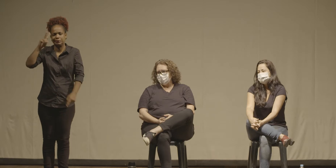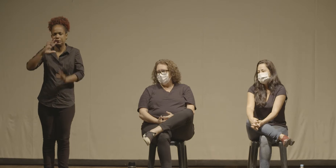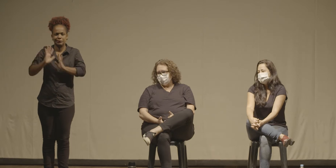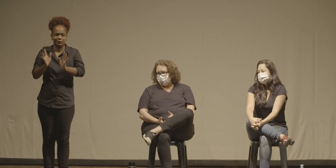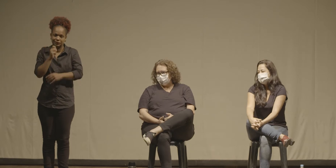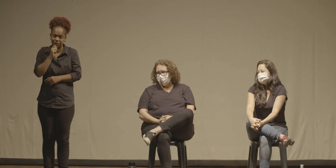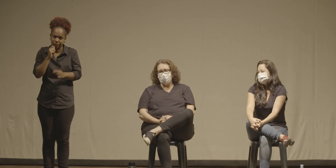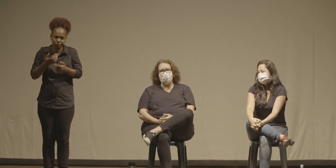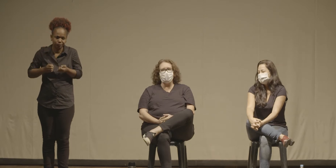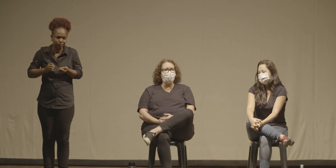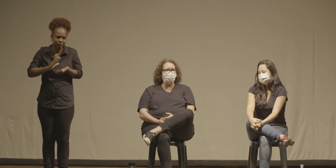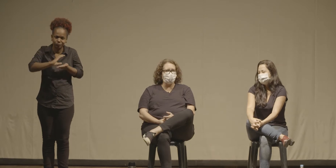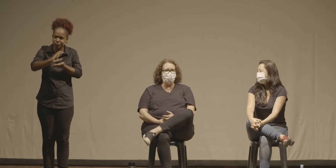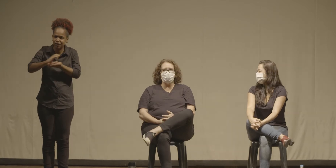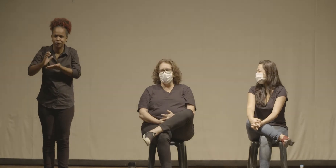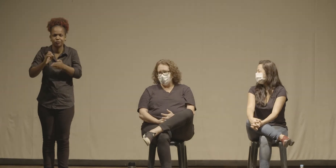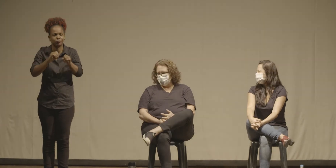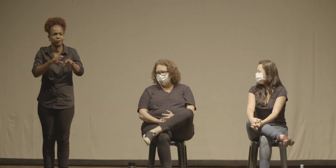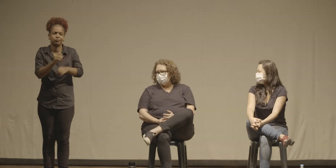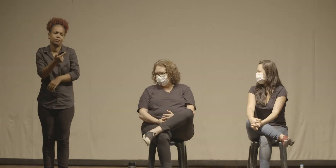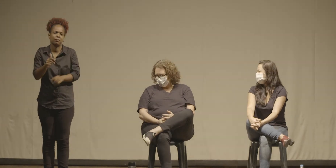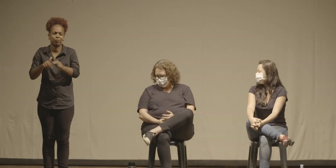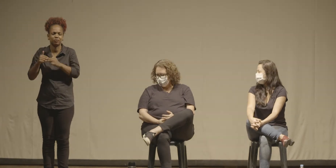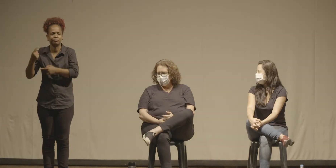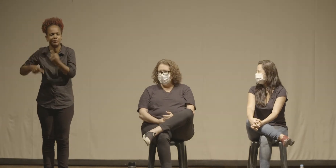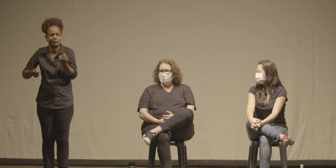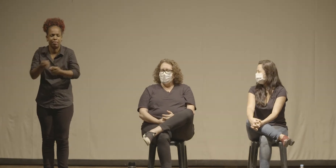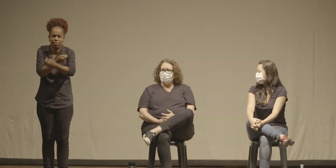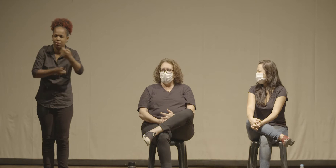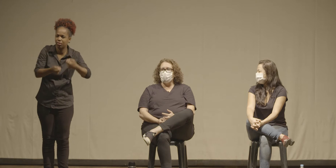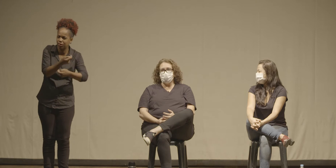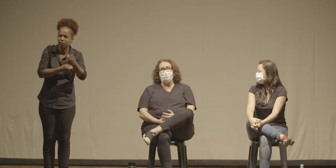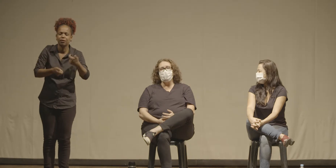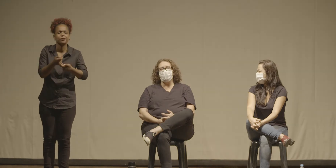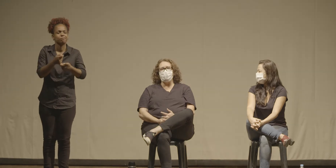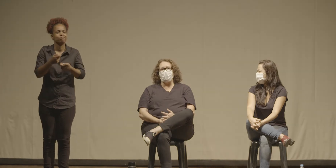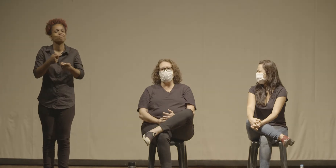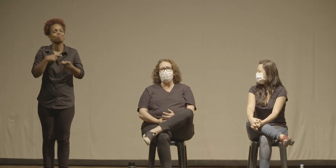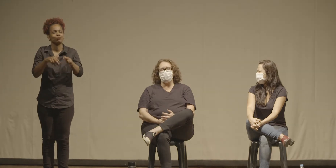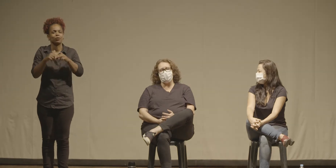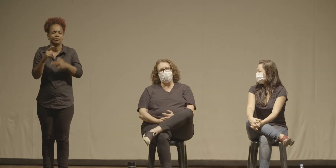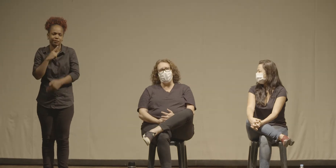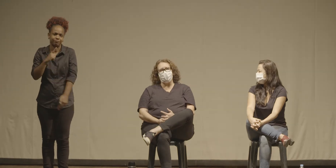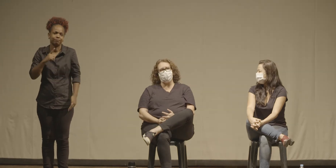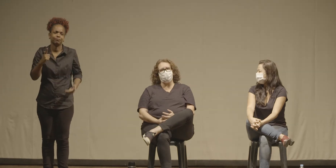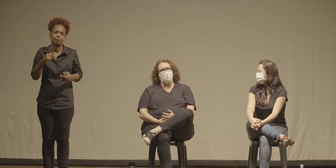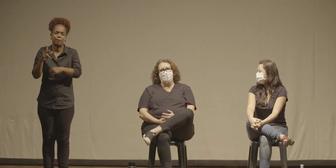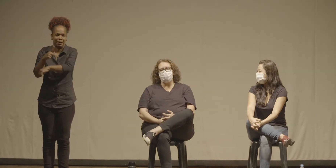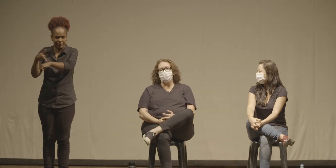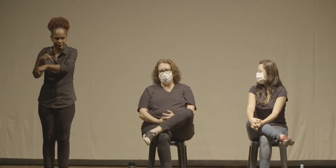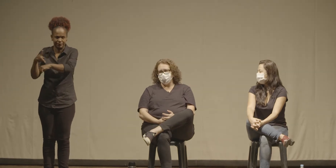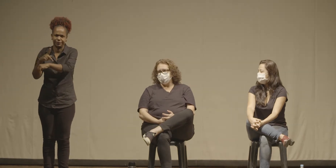interesse puro político, de manobra, de manipulação, que é muito comum, né, em